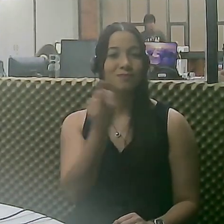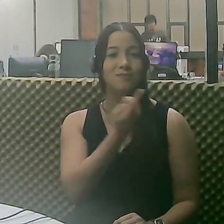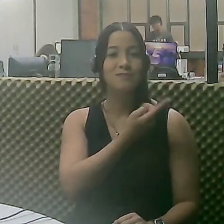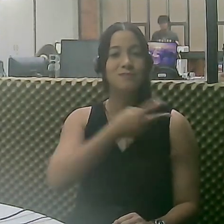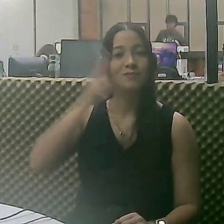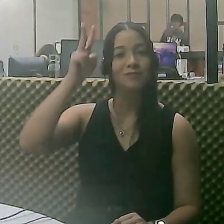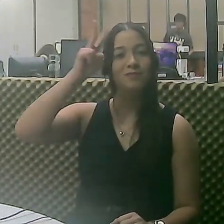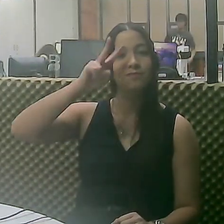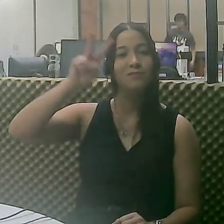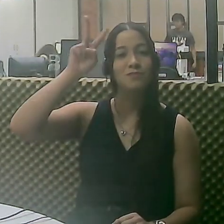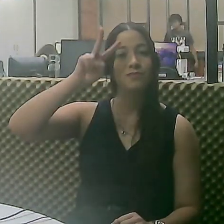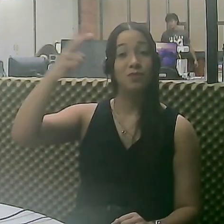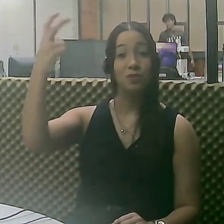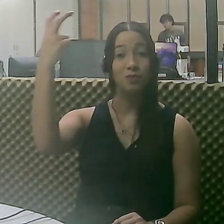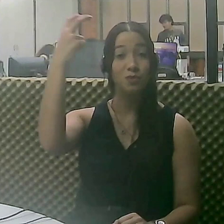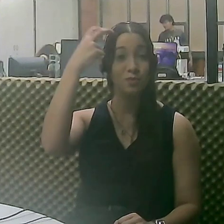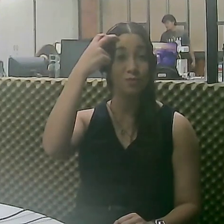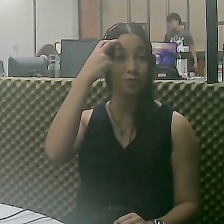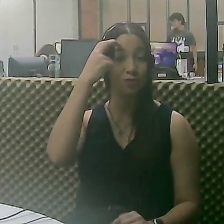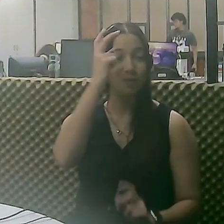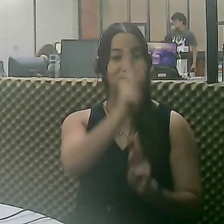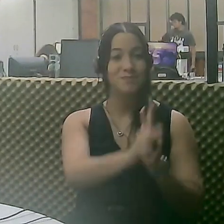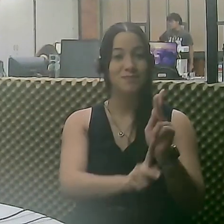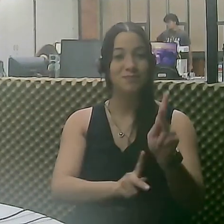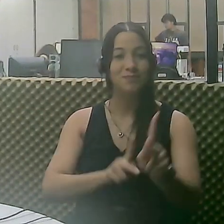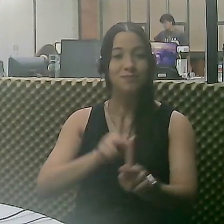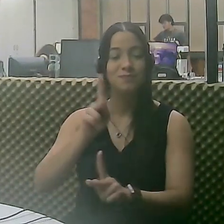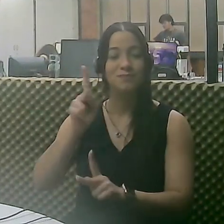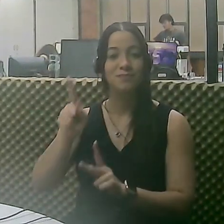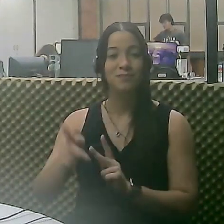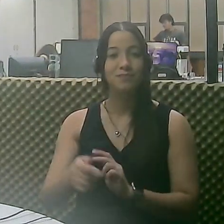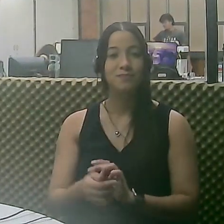história, nossa cultura e nossa gente.